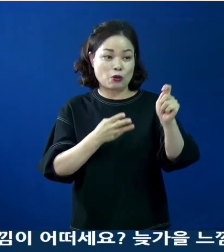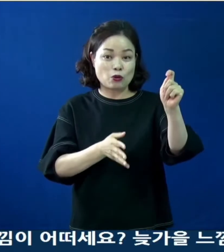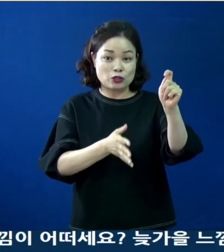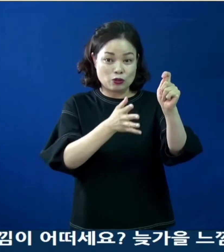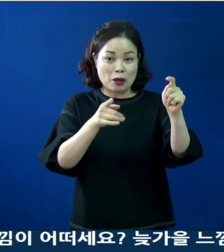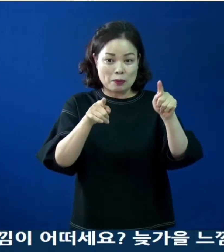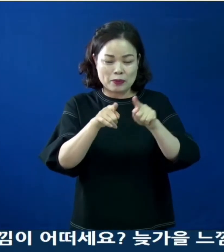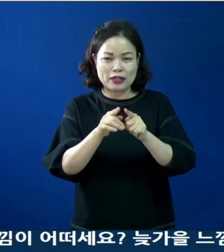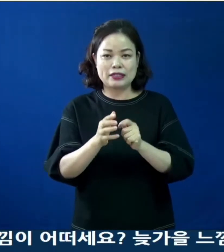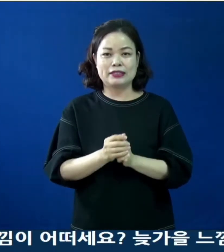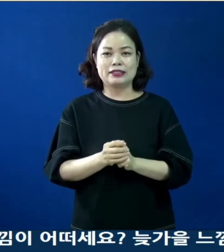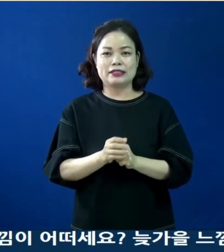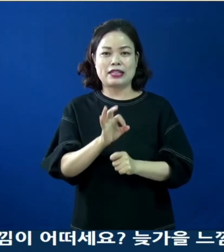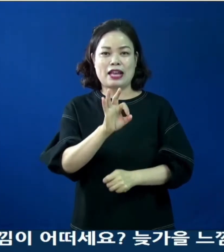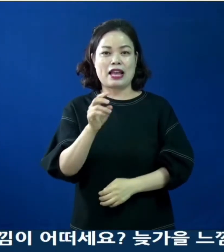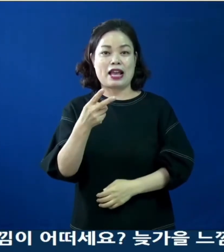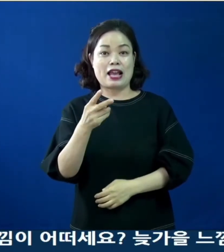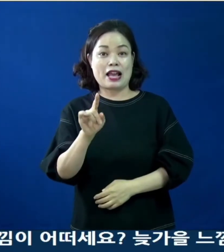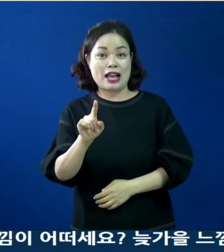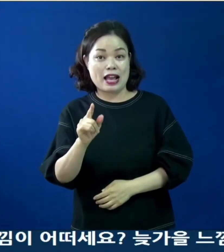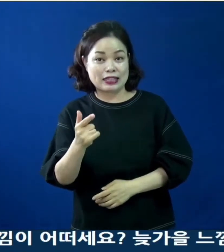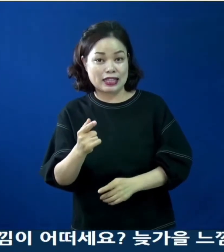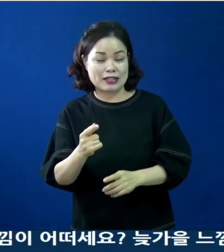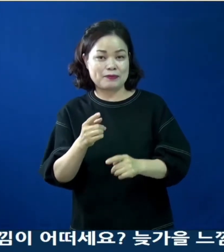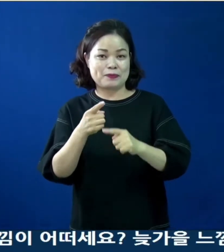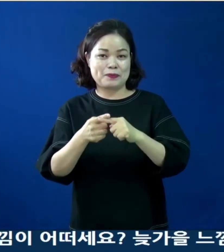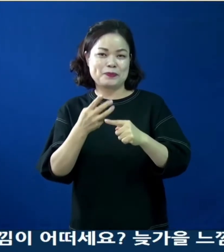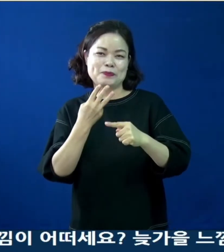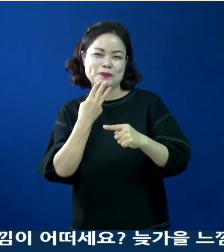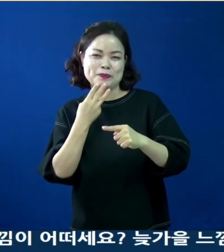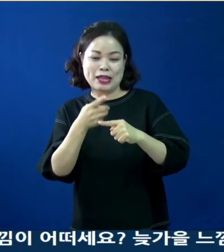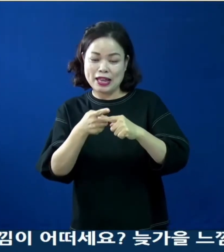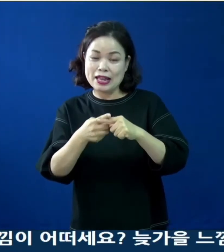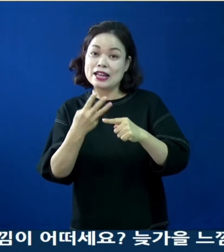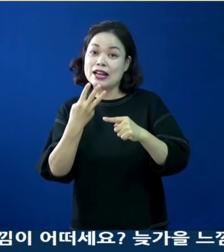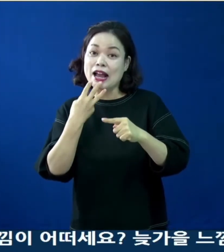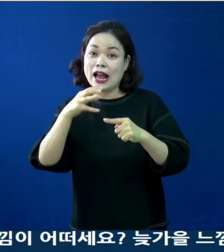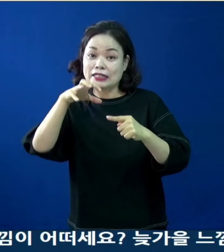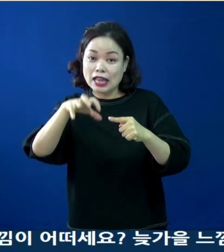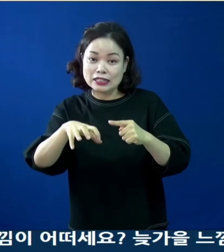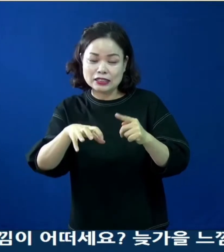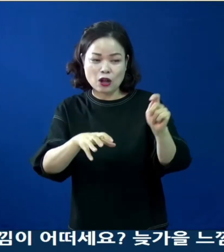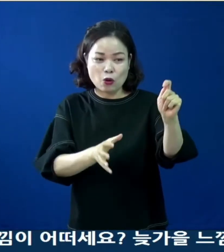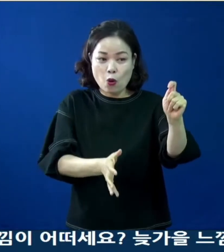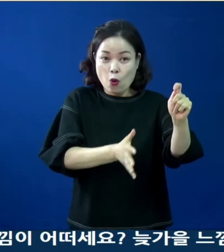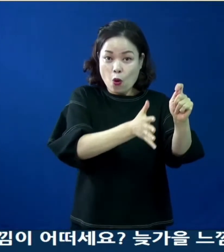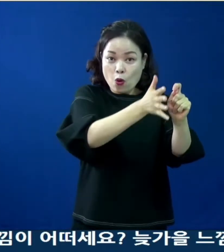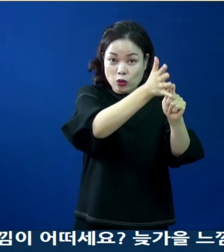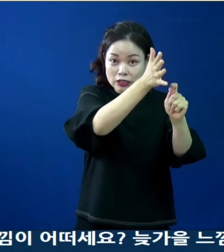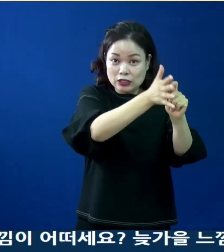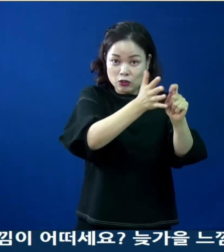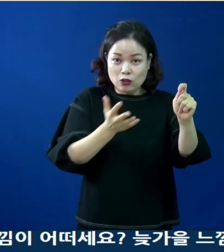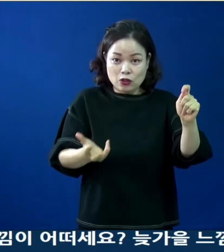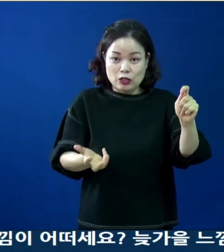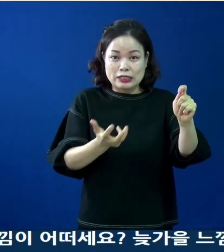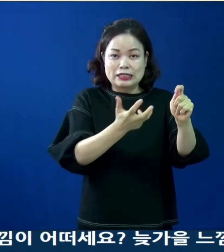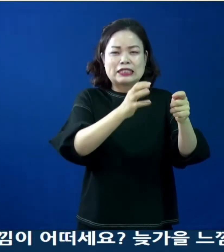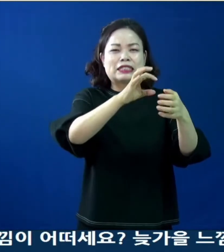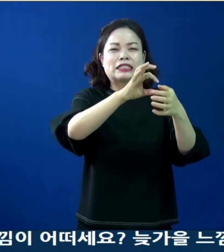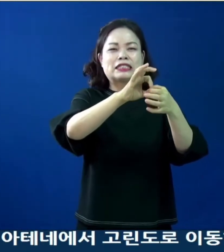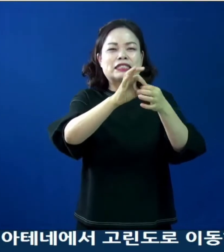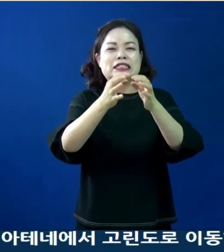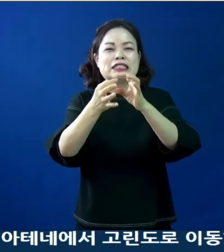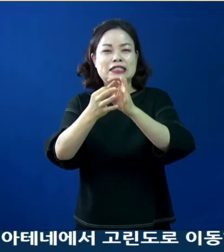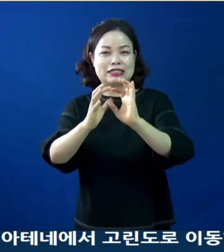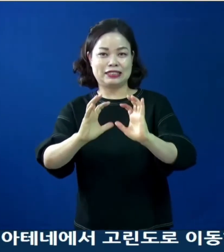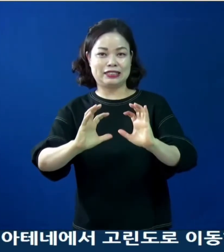지도. 아덴 보이고 고린도 보이죠? 이게 이제 아덴에서 고린도가 다 그리스, 지금 이제